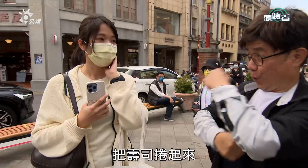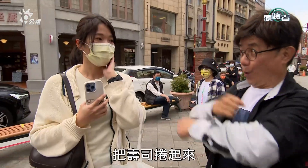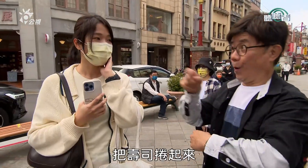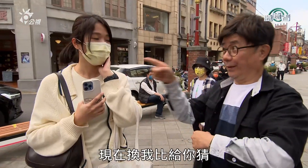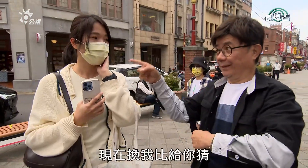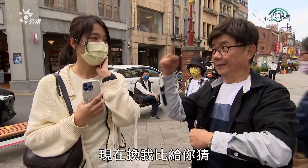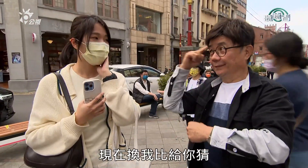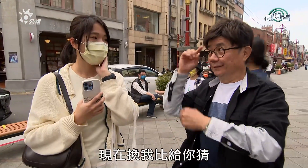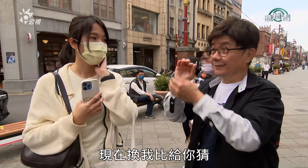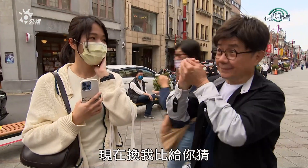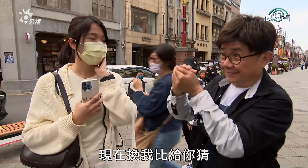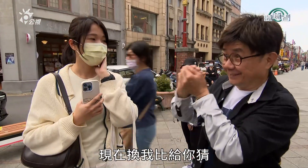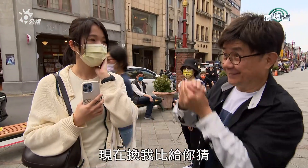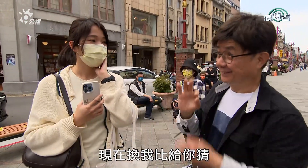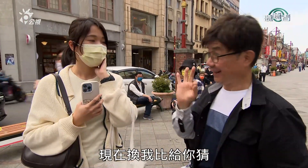来。现在换我比给你猜啊。